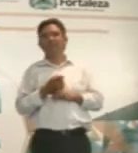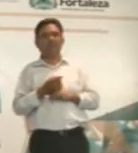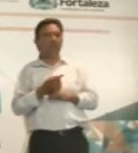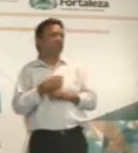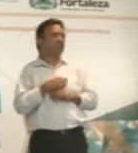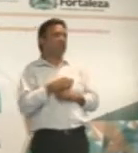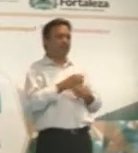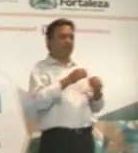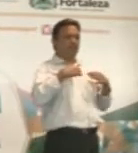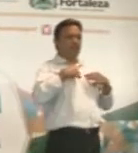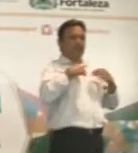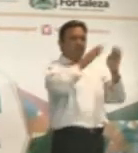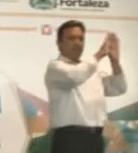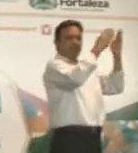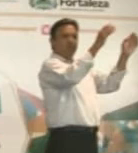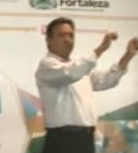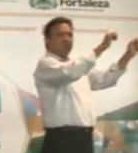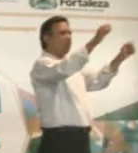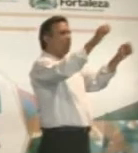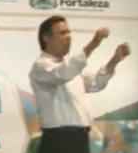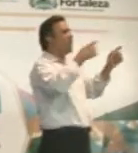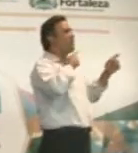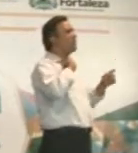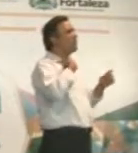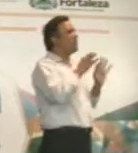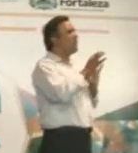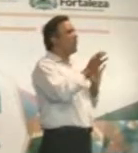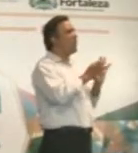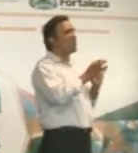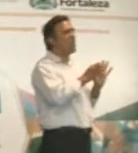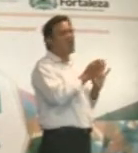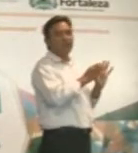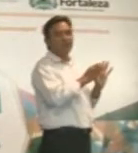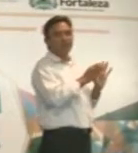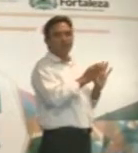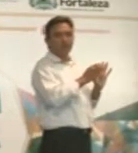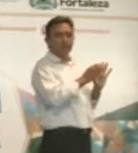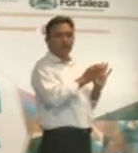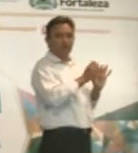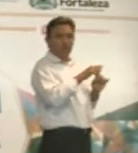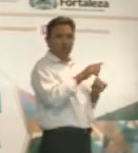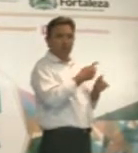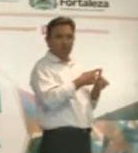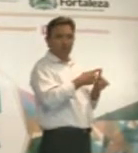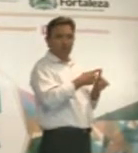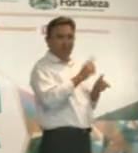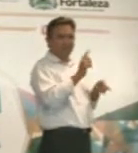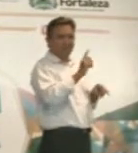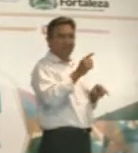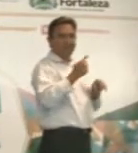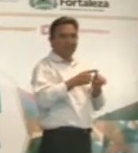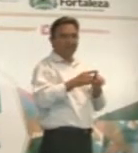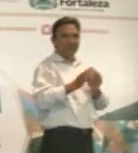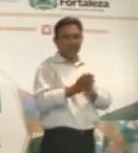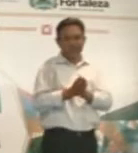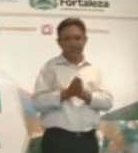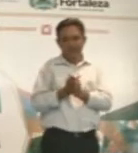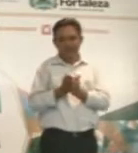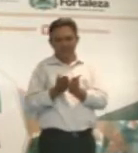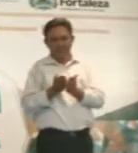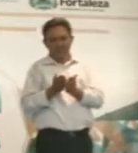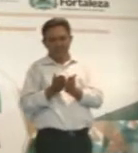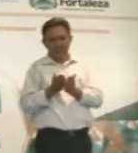seu guarda-roupa. Mas não porque você queira ver seu guarda-roupa arrumado. É porque você diz que quando pega no livro já dá logo